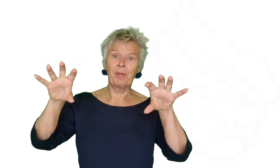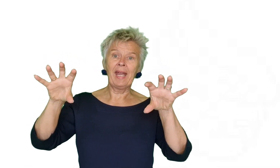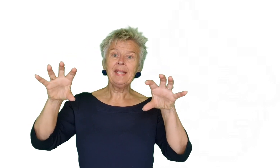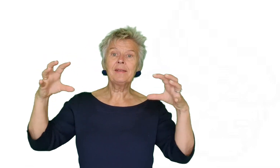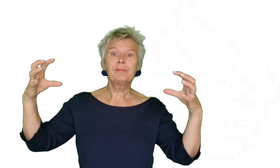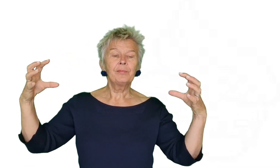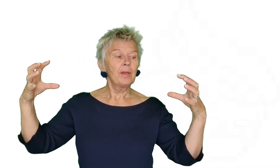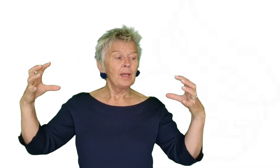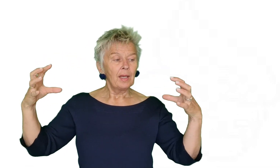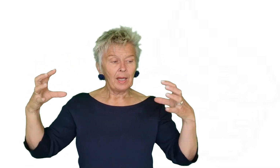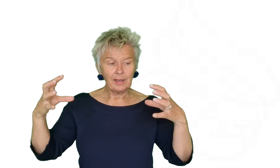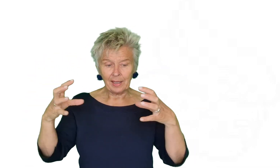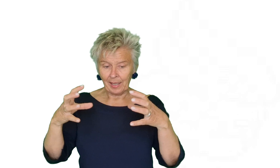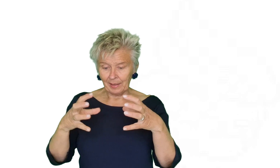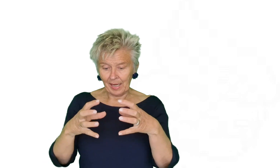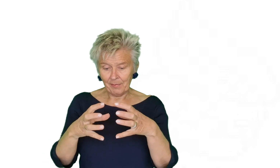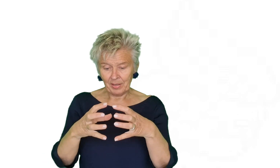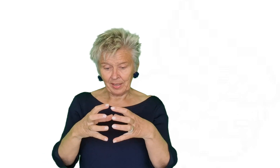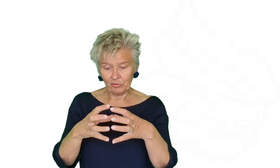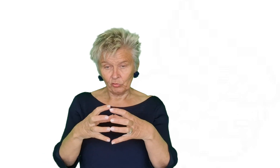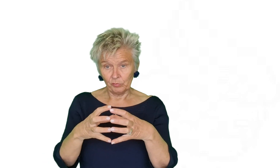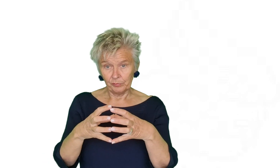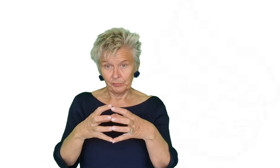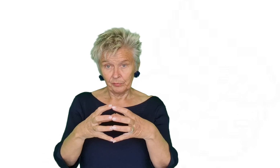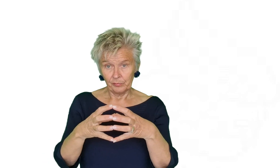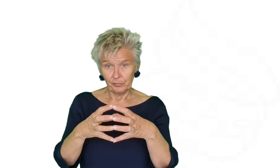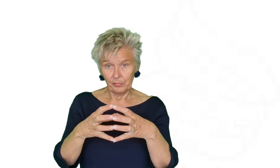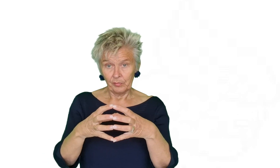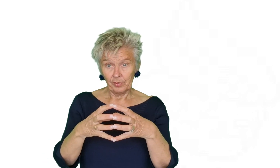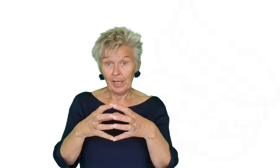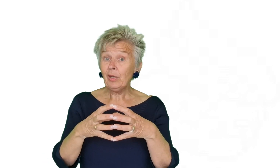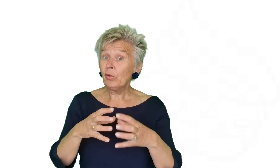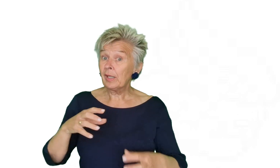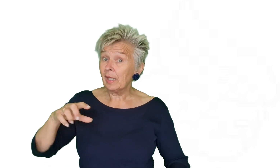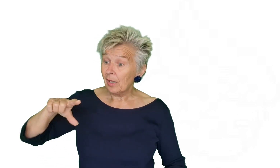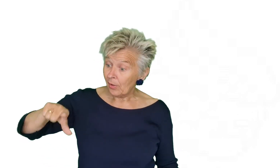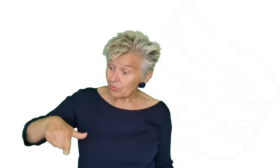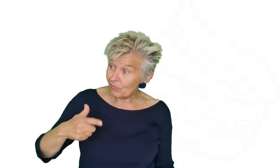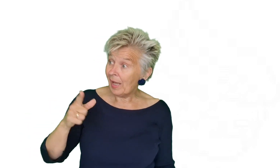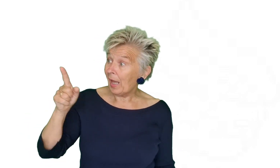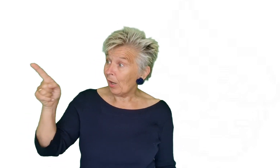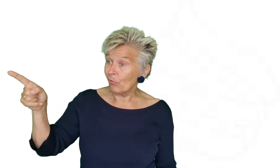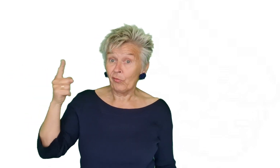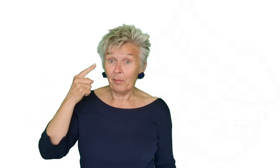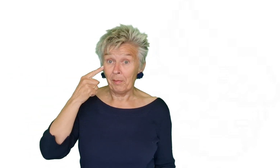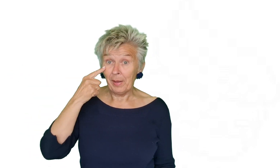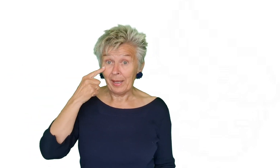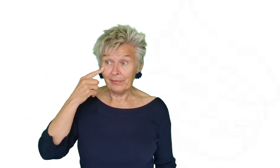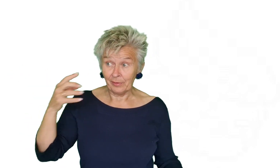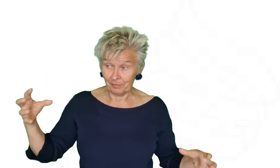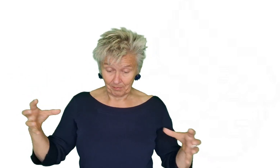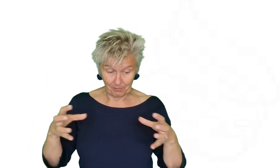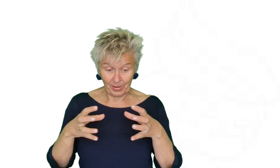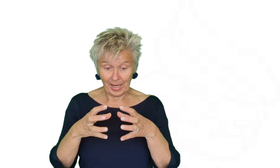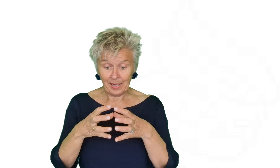C-spreid. En die gaan naar elkaar toe. En nog een keer 12 maanden bij